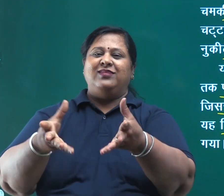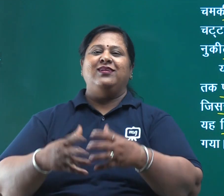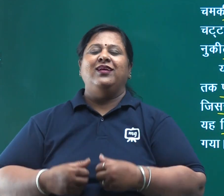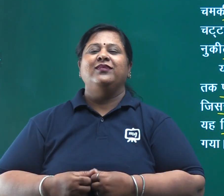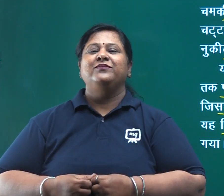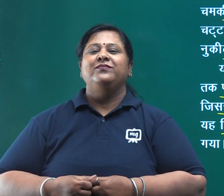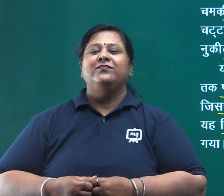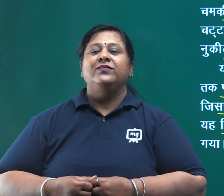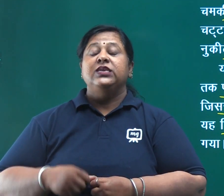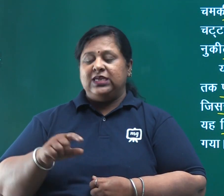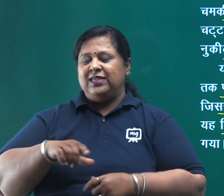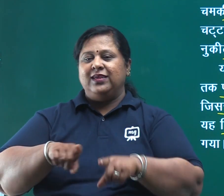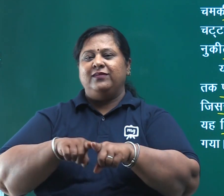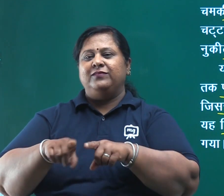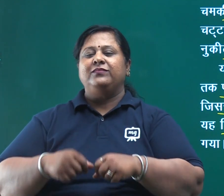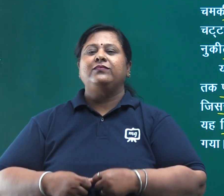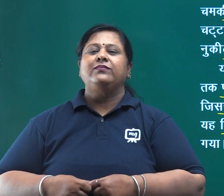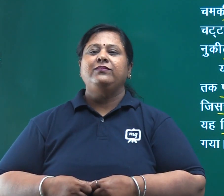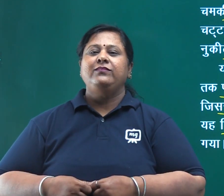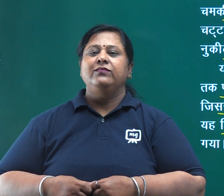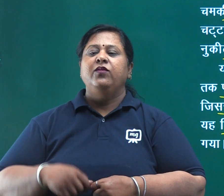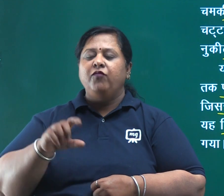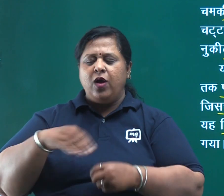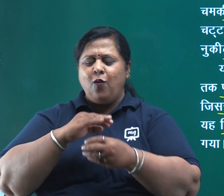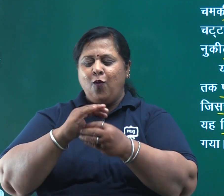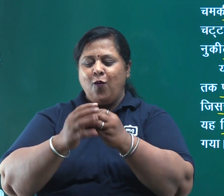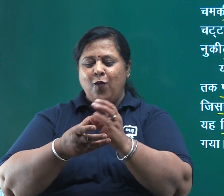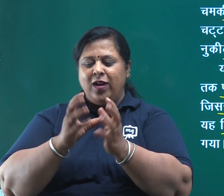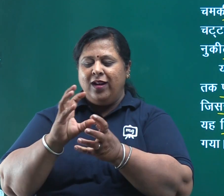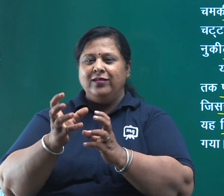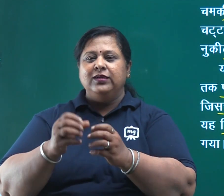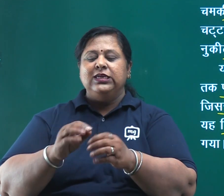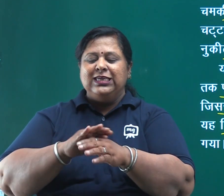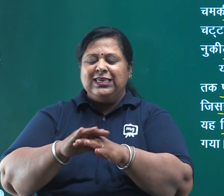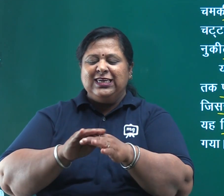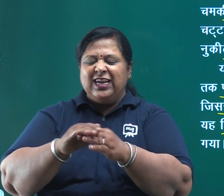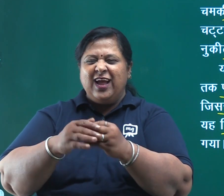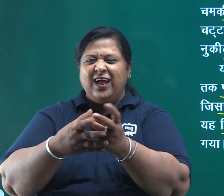है। जैसे यह गोल, चिकना